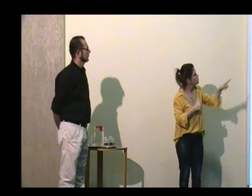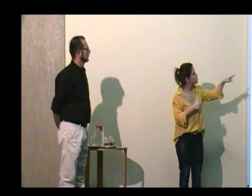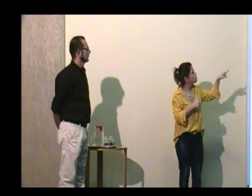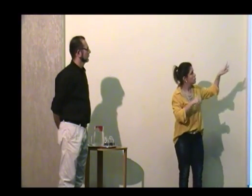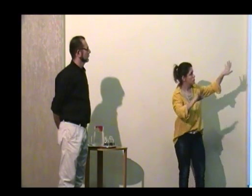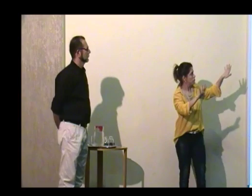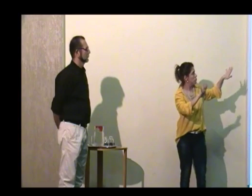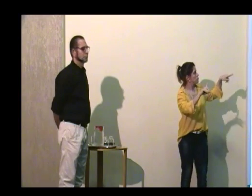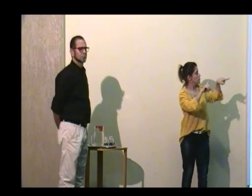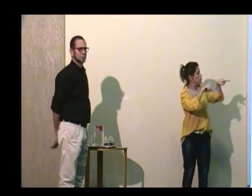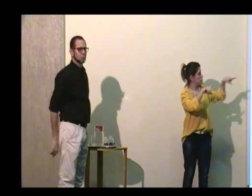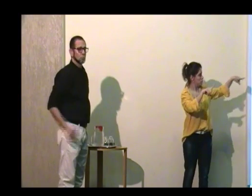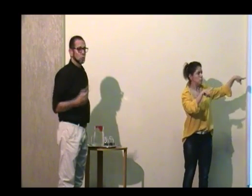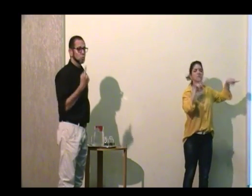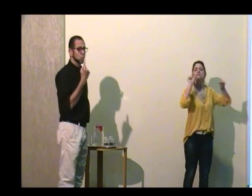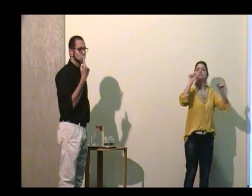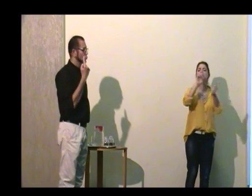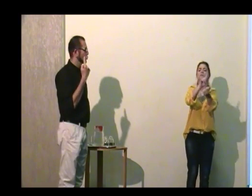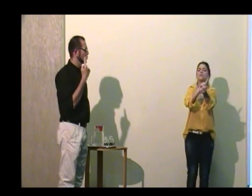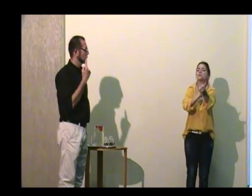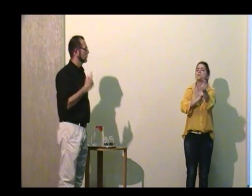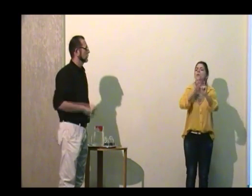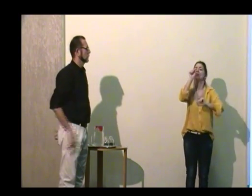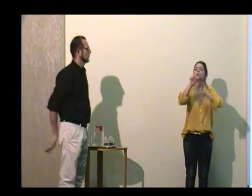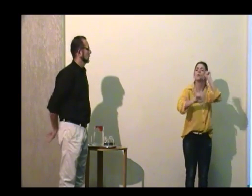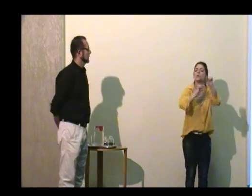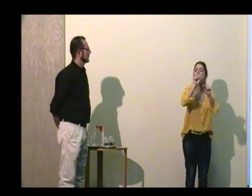Pode ir passando aí.